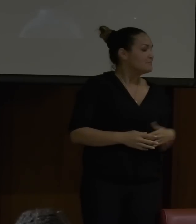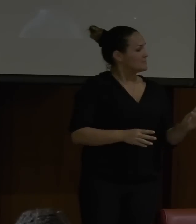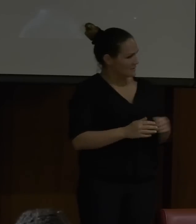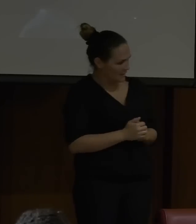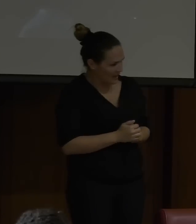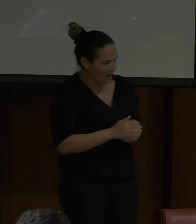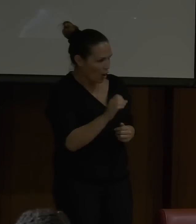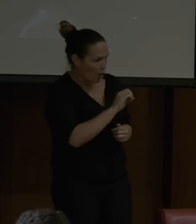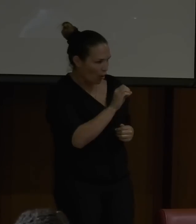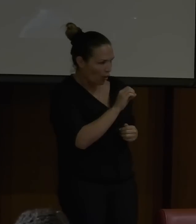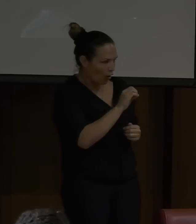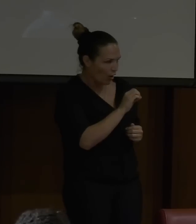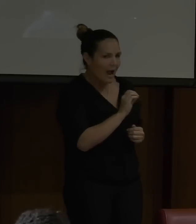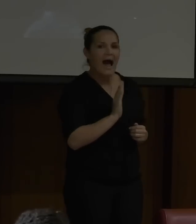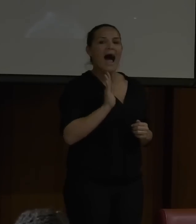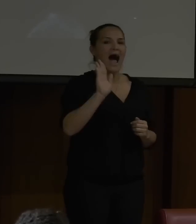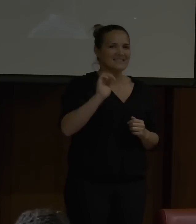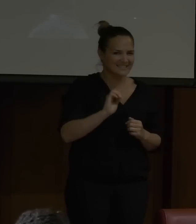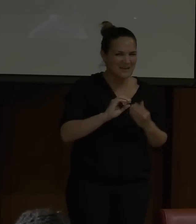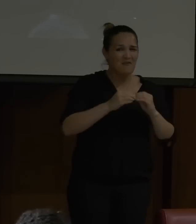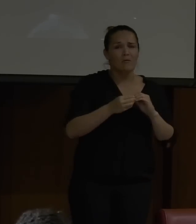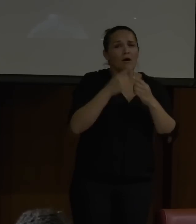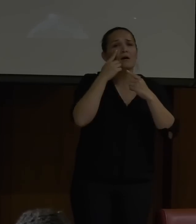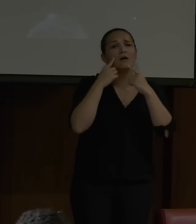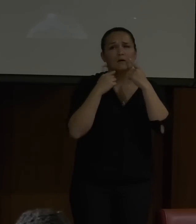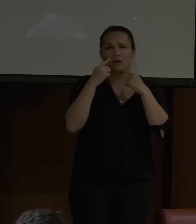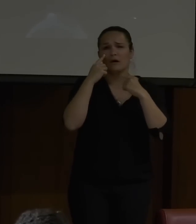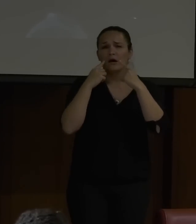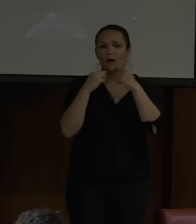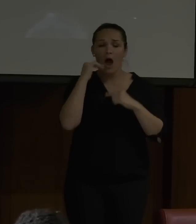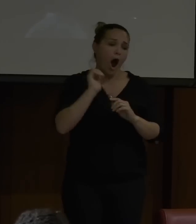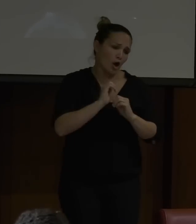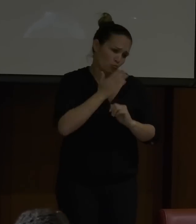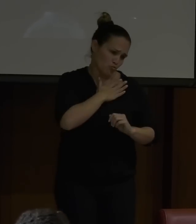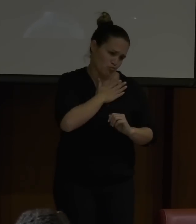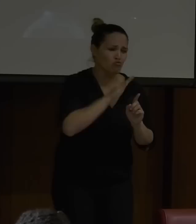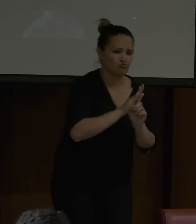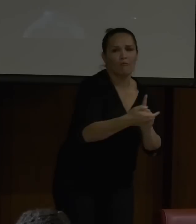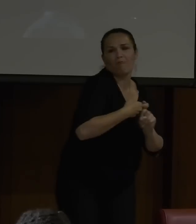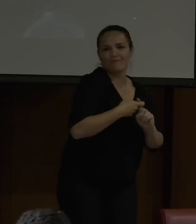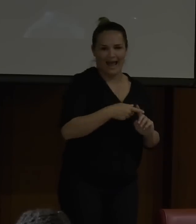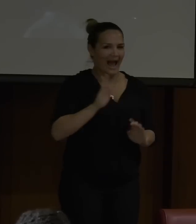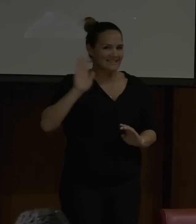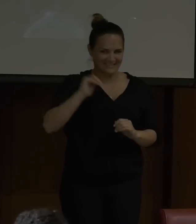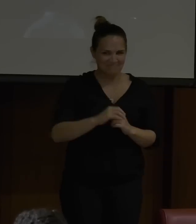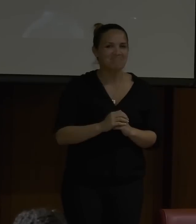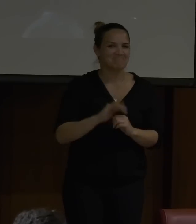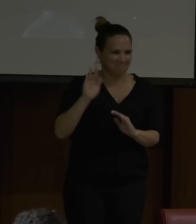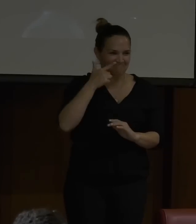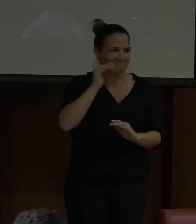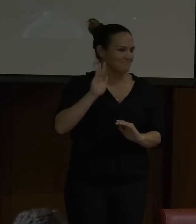¿O era precisamente esa la manera de ganársela? Yo de pronto, como yo voz de mujer, como era voz de mujer, de pronto